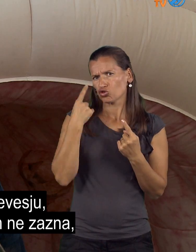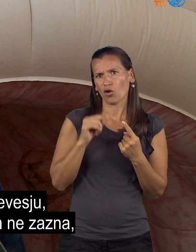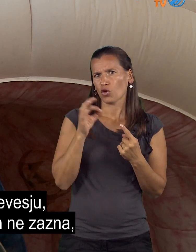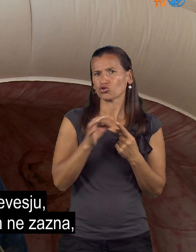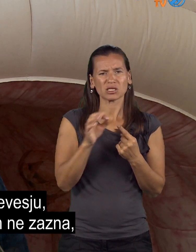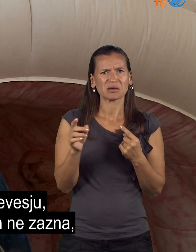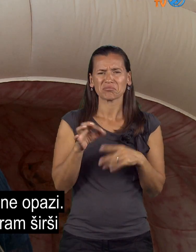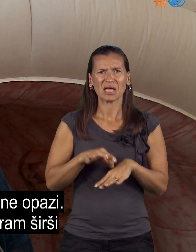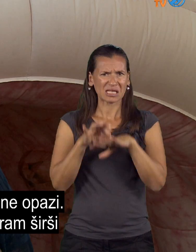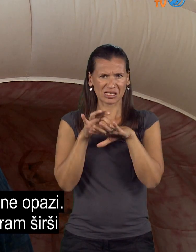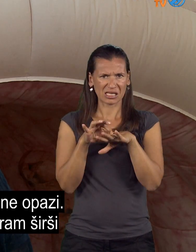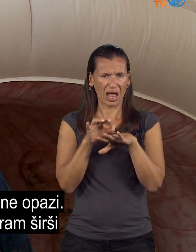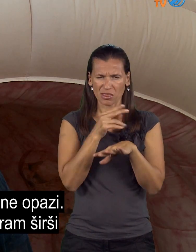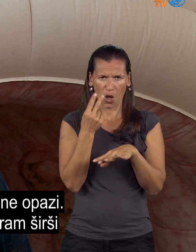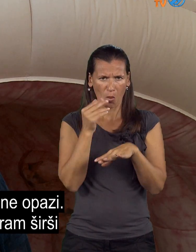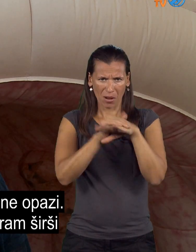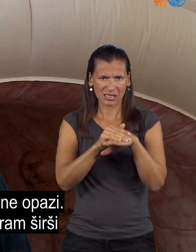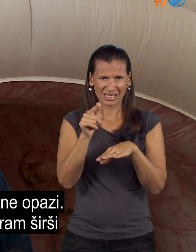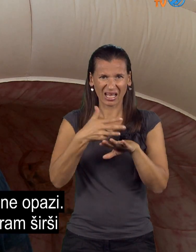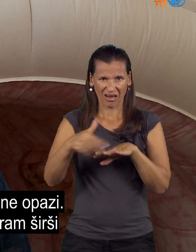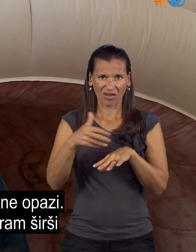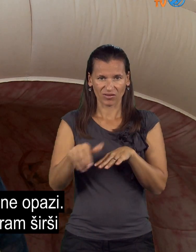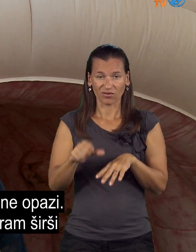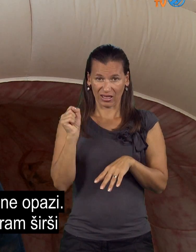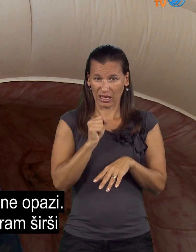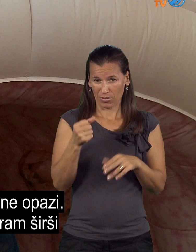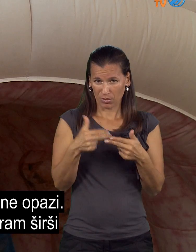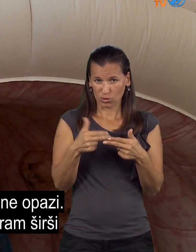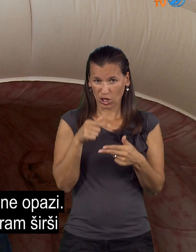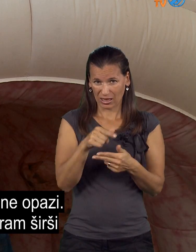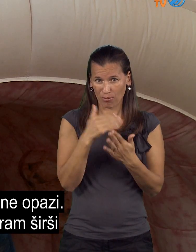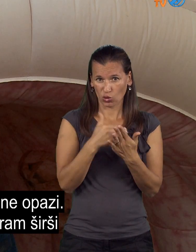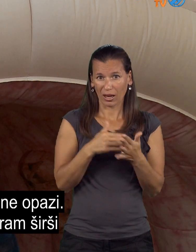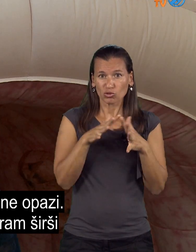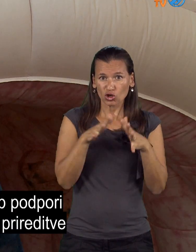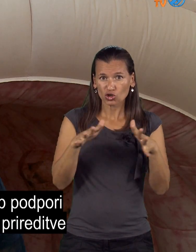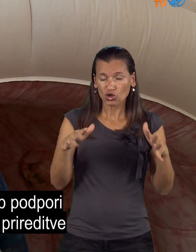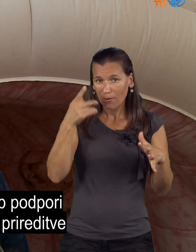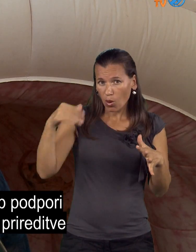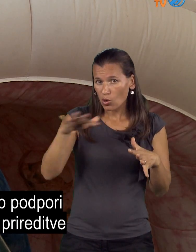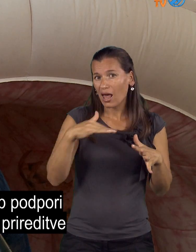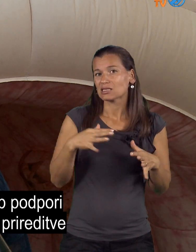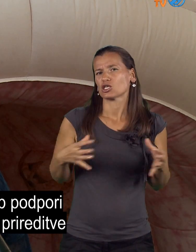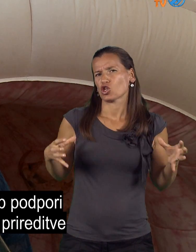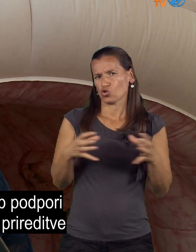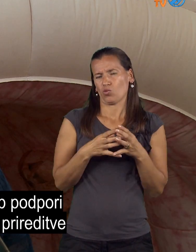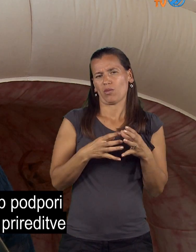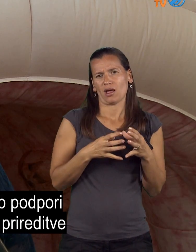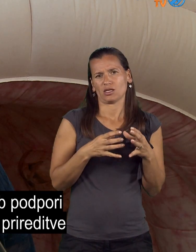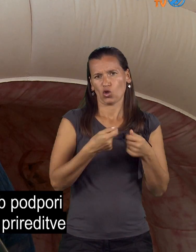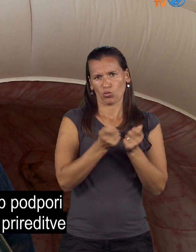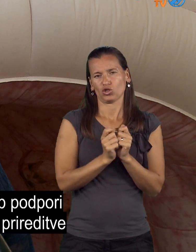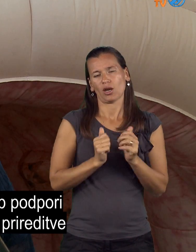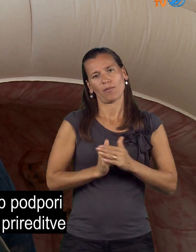včasih sam ne zazna, niti z očmi te krvavitve ne opazi. In da bi približali ta program širši populaciji, se skupaj v podpori